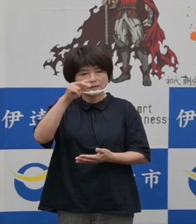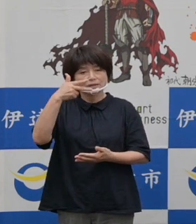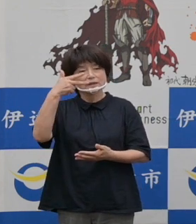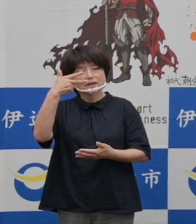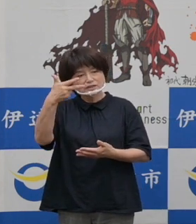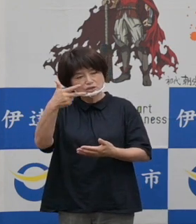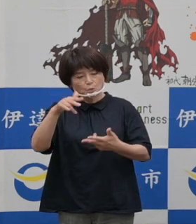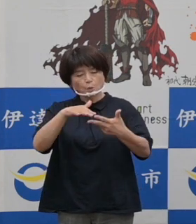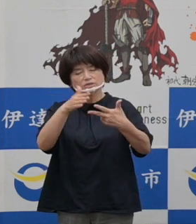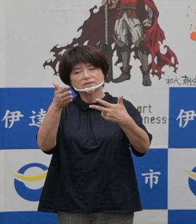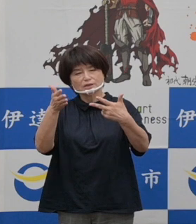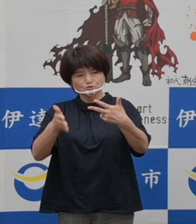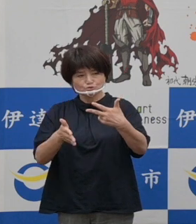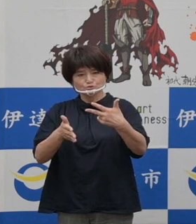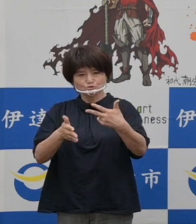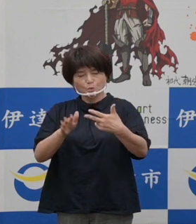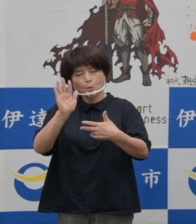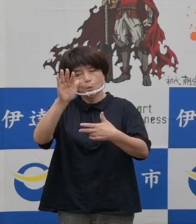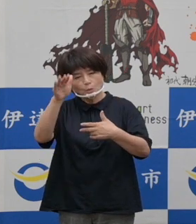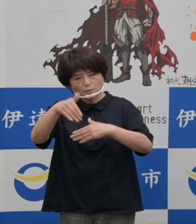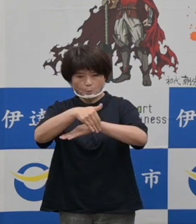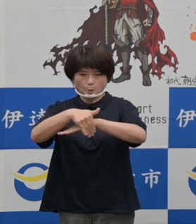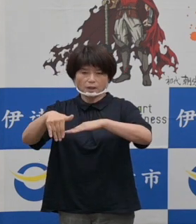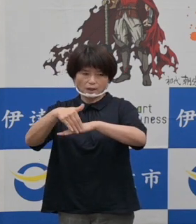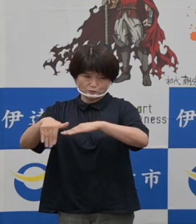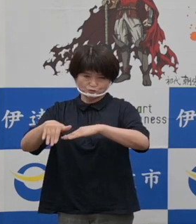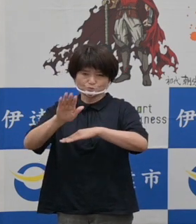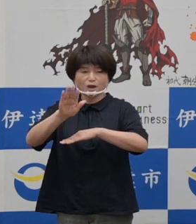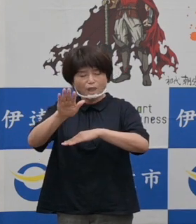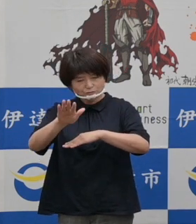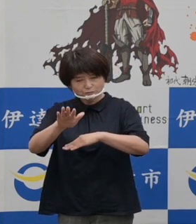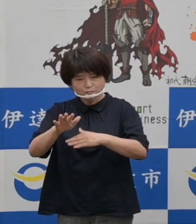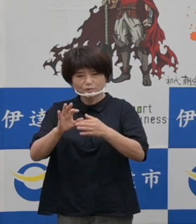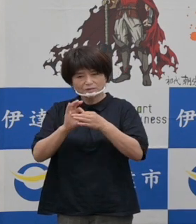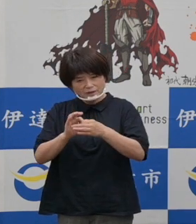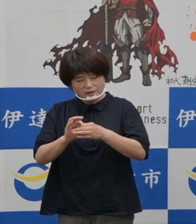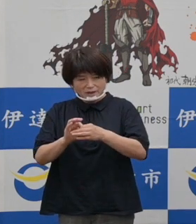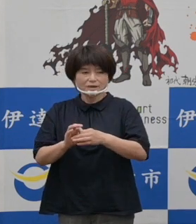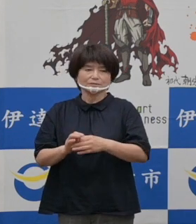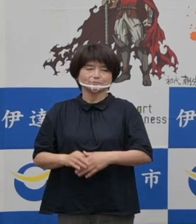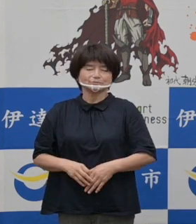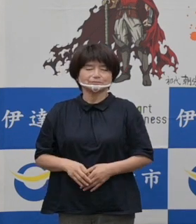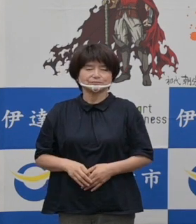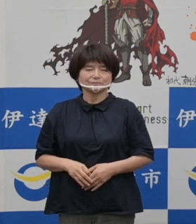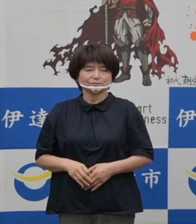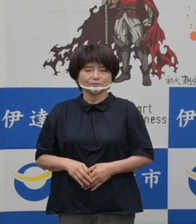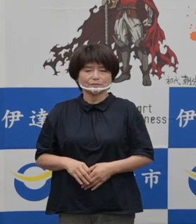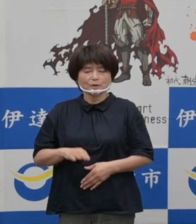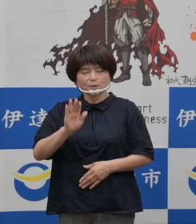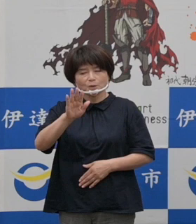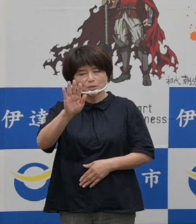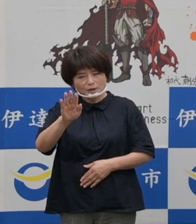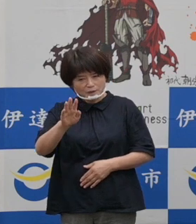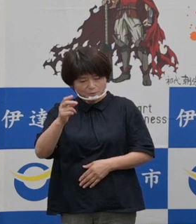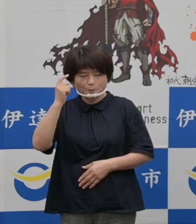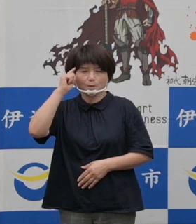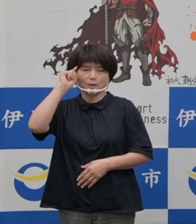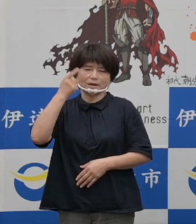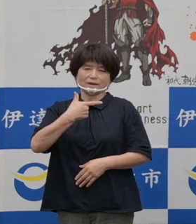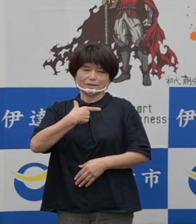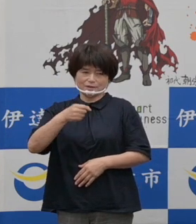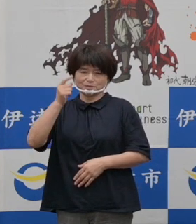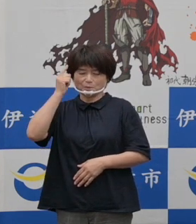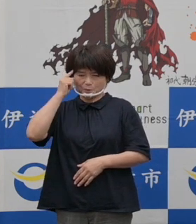市の施設の今後の計画もございますので、そことの兼ね合いも考えながら検討していきたいと思います